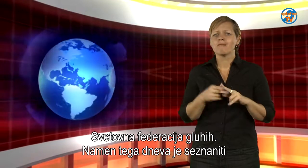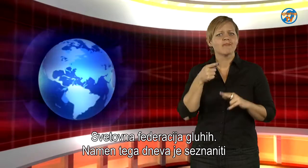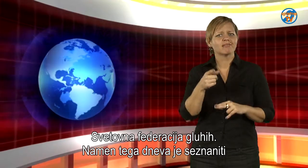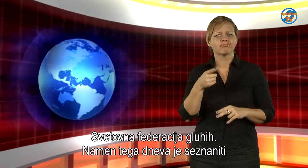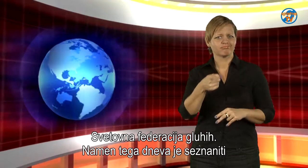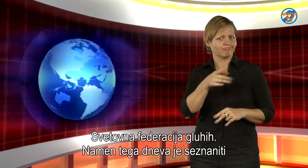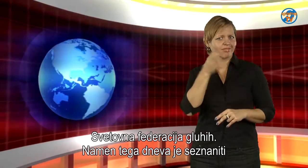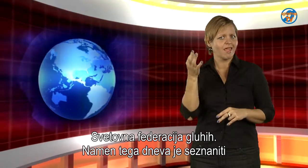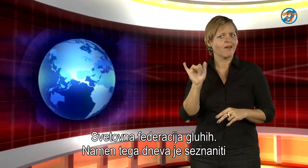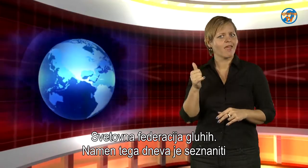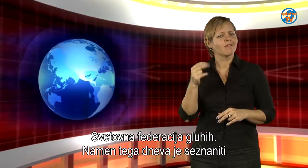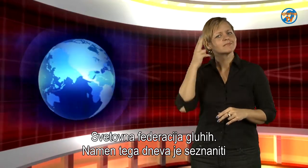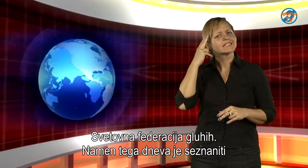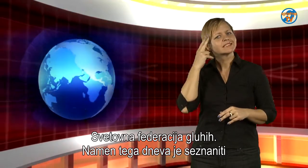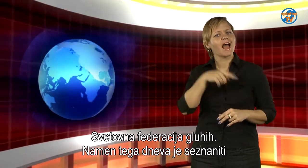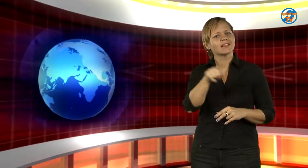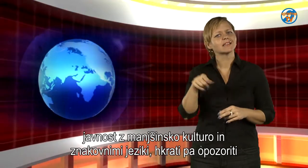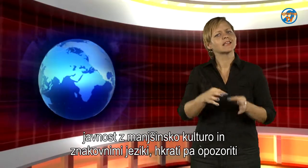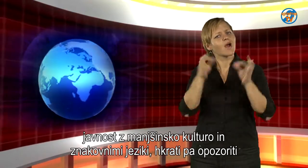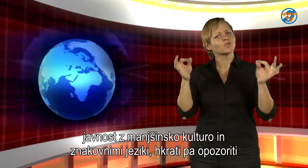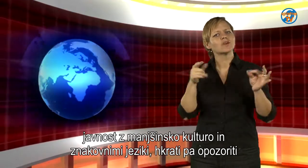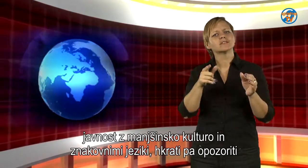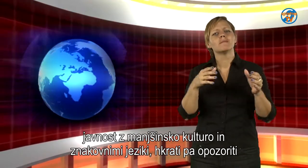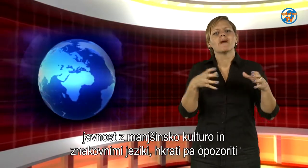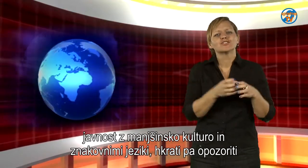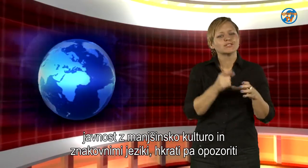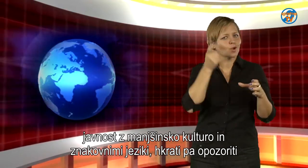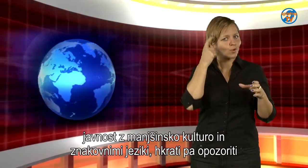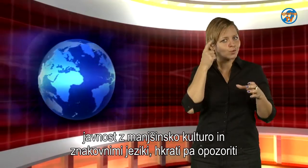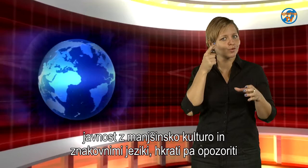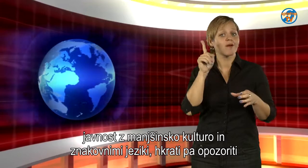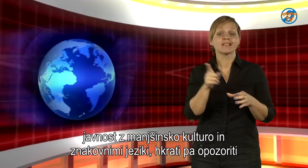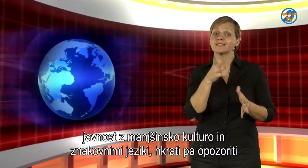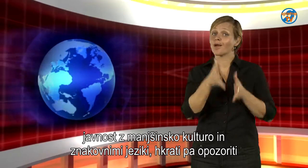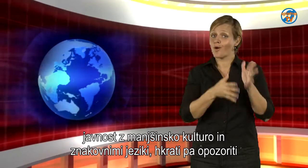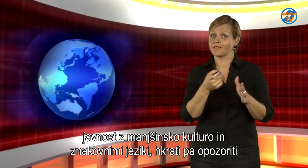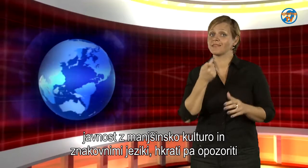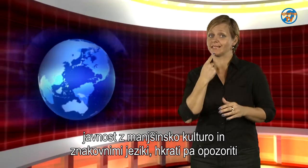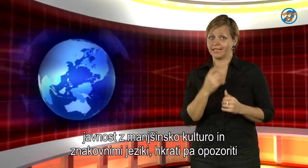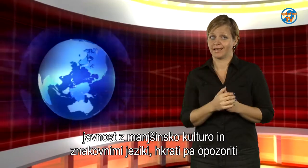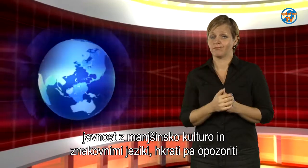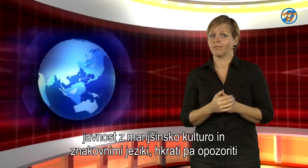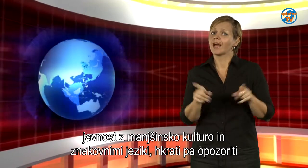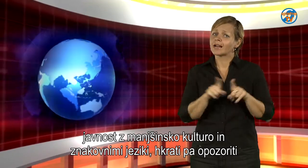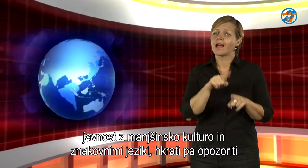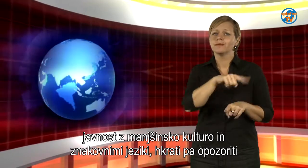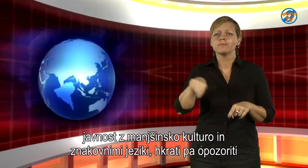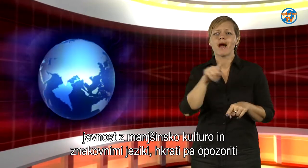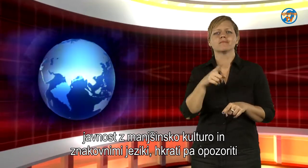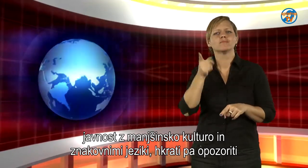Namen tega dneva je seznaniti javnost z manjšinsko kulturo in znakovnimi jeziki, hkrati pa opozoriti na nevidno